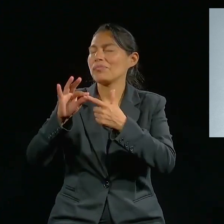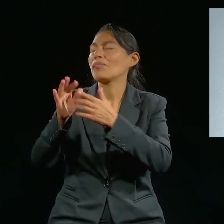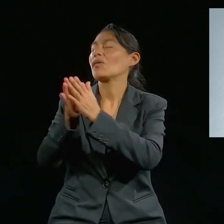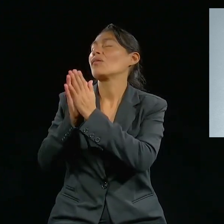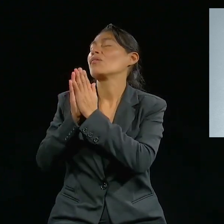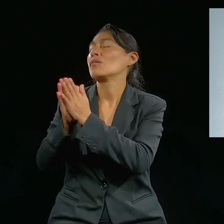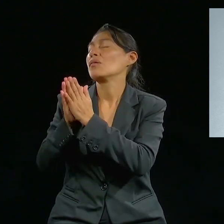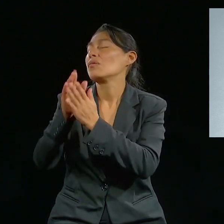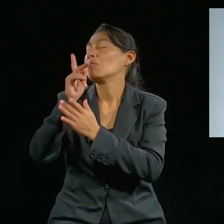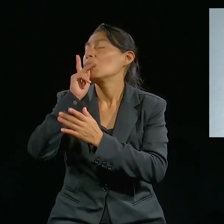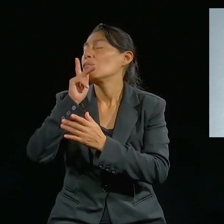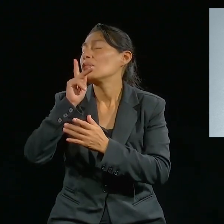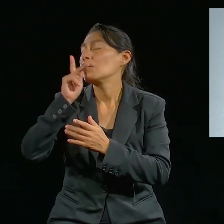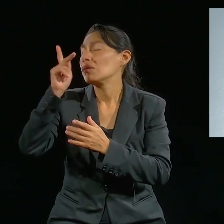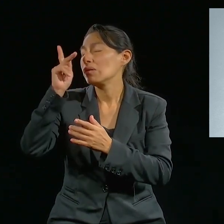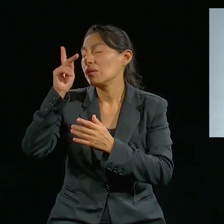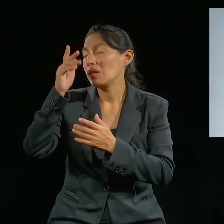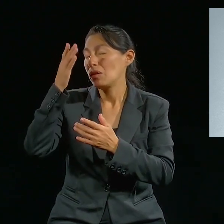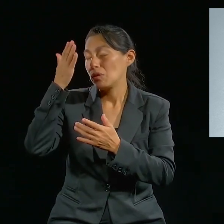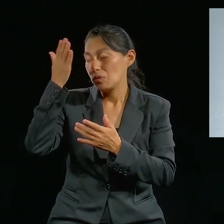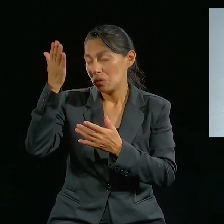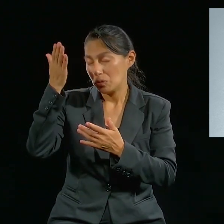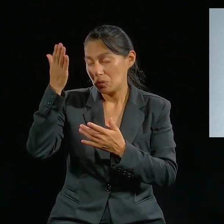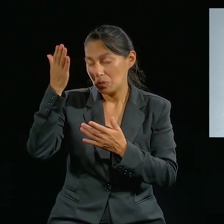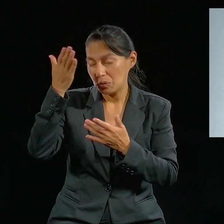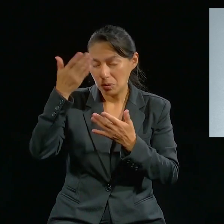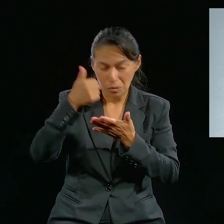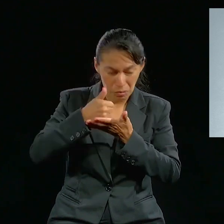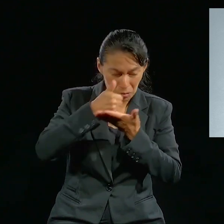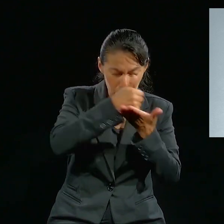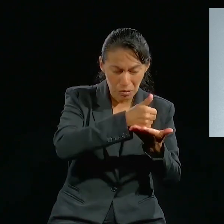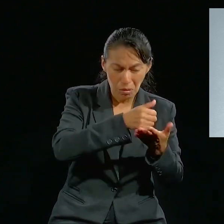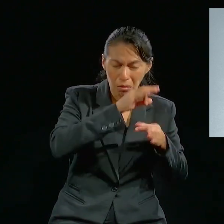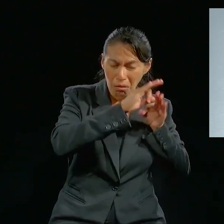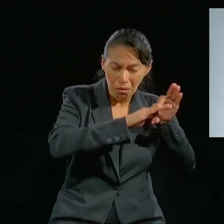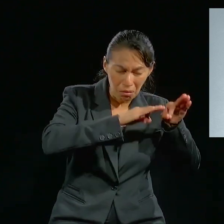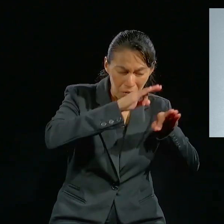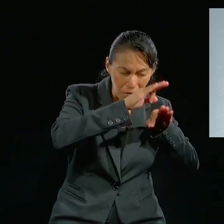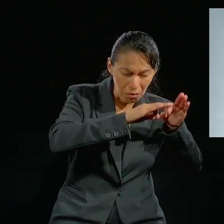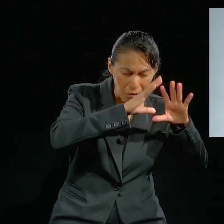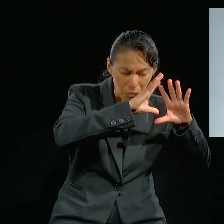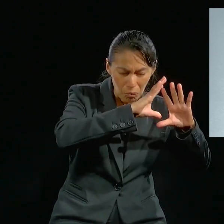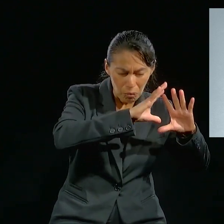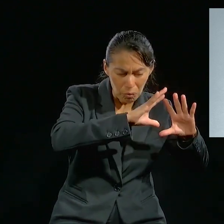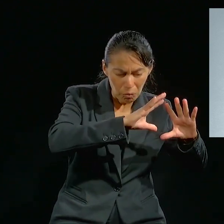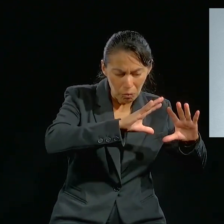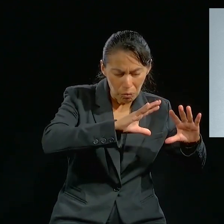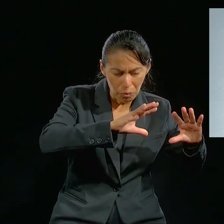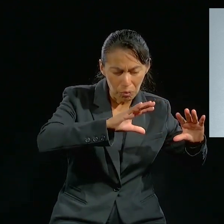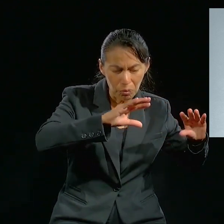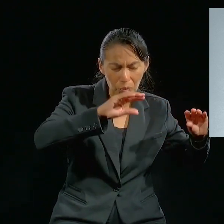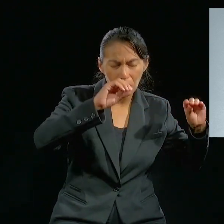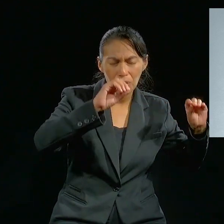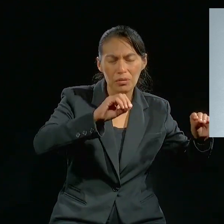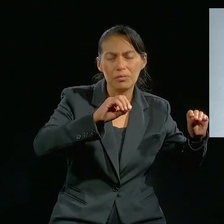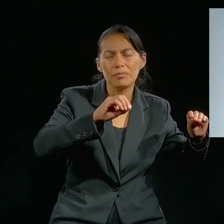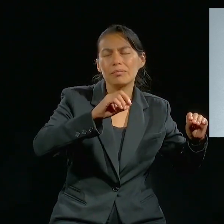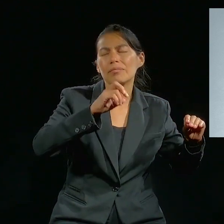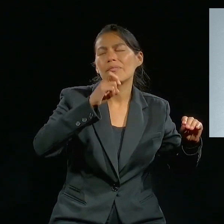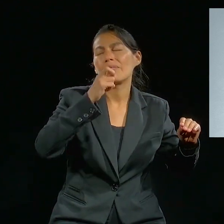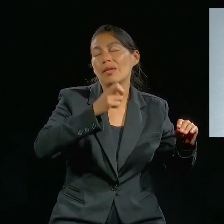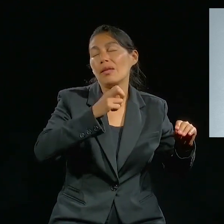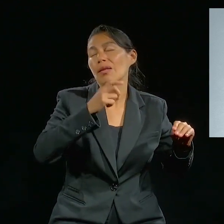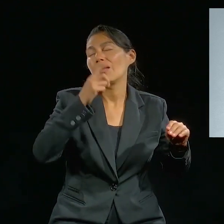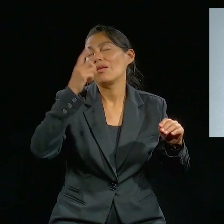medios padre para que esas personas puedan tener un tratamiento señor y ellos al tener un tratamiento señor tú